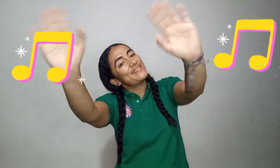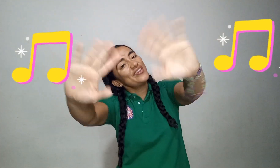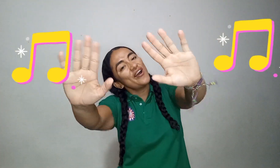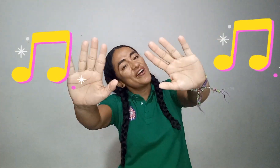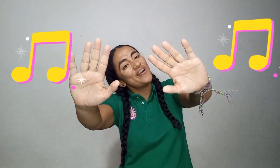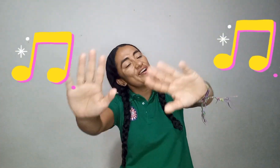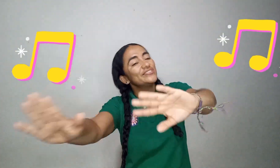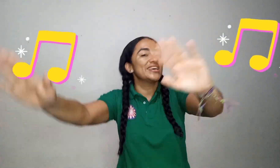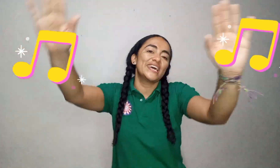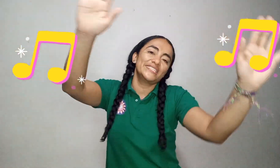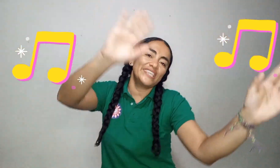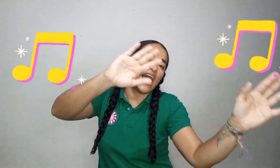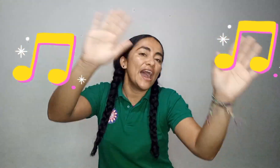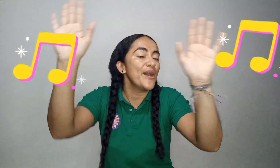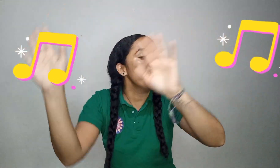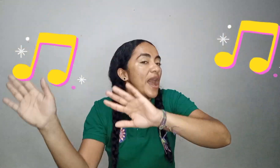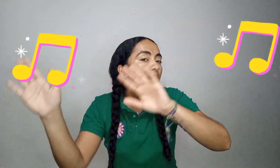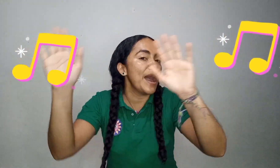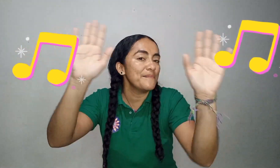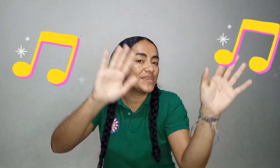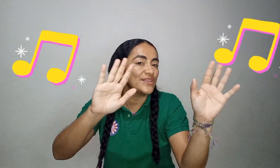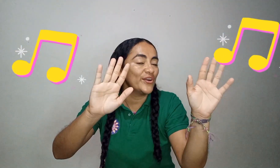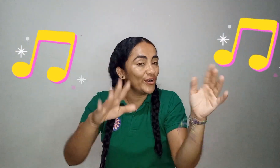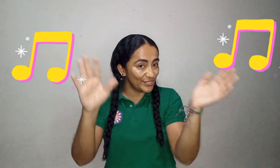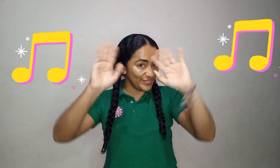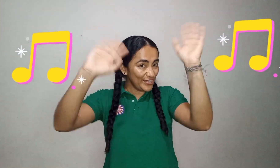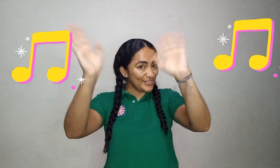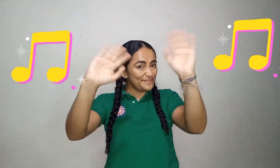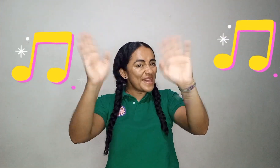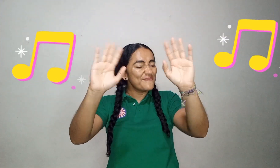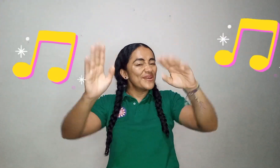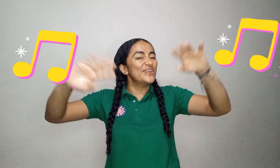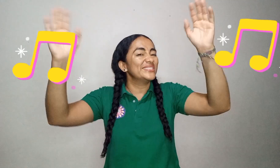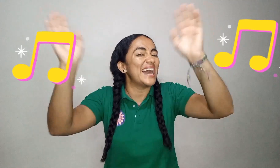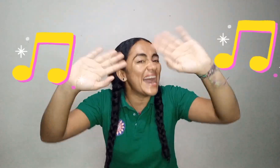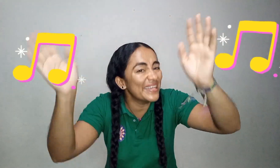¡Adiós! ¡Chao, amigos! ¡Nos vemos! ¡Adiós!